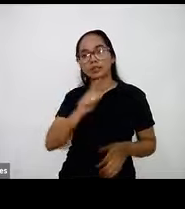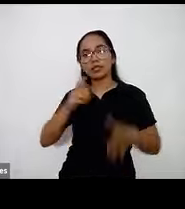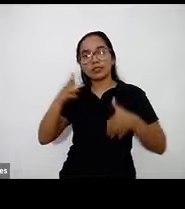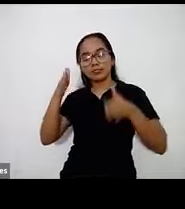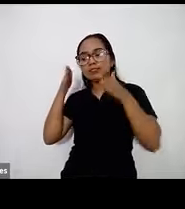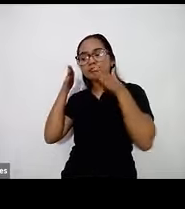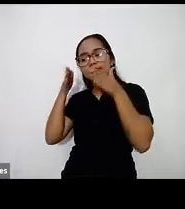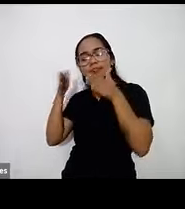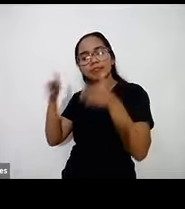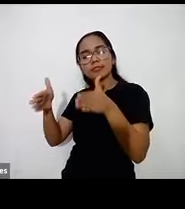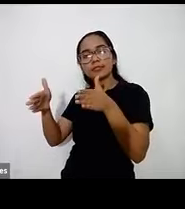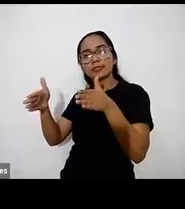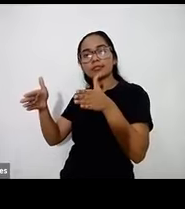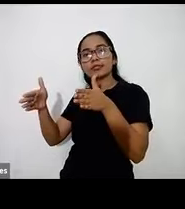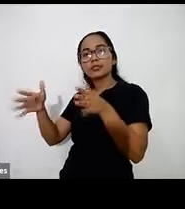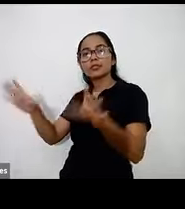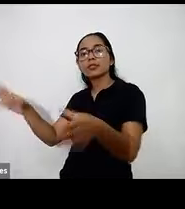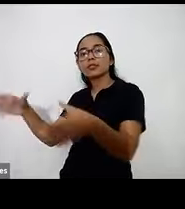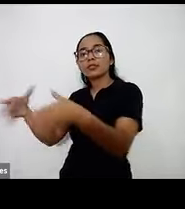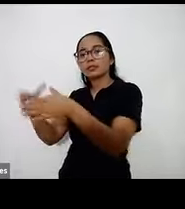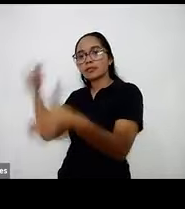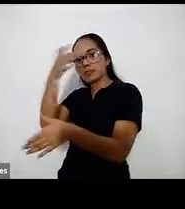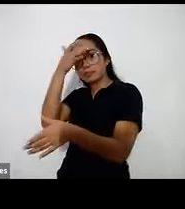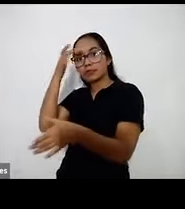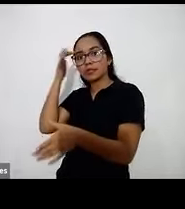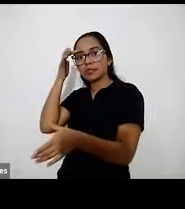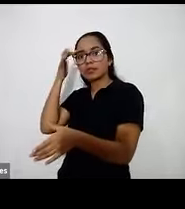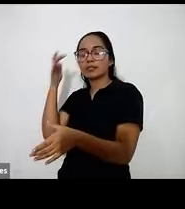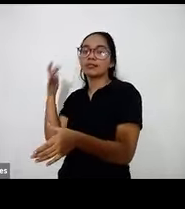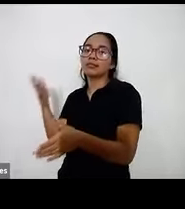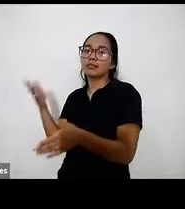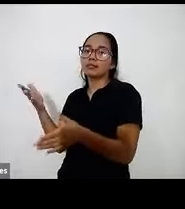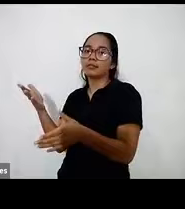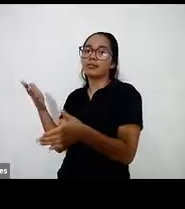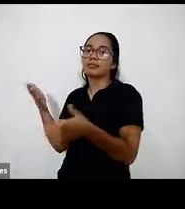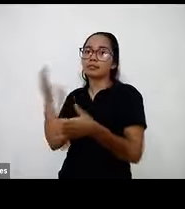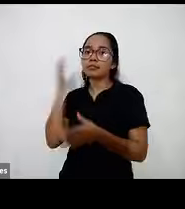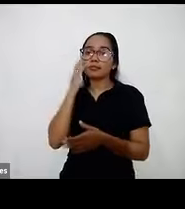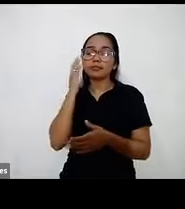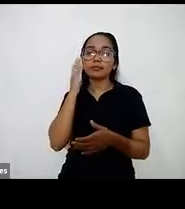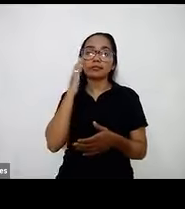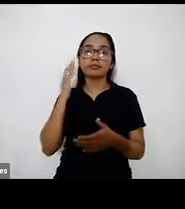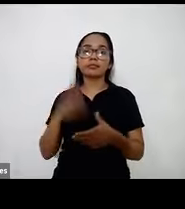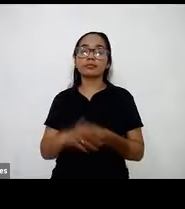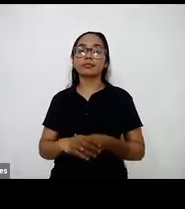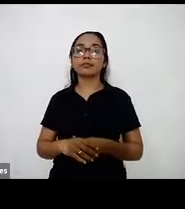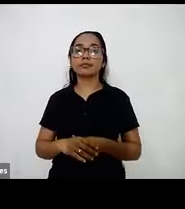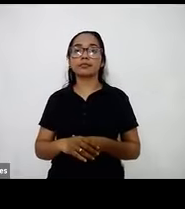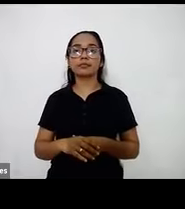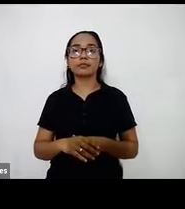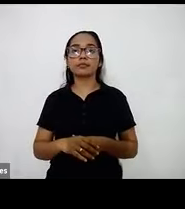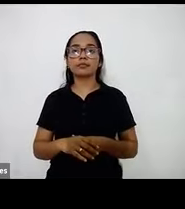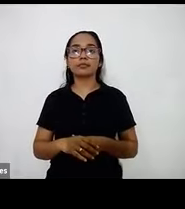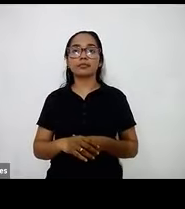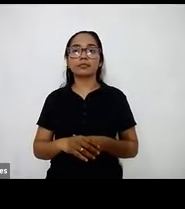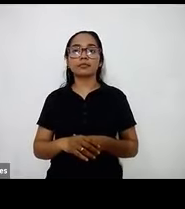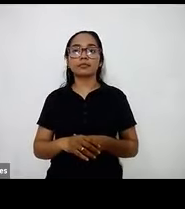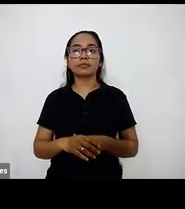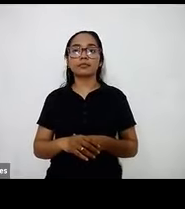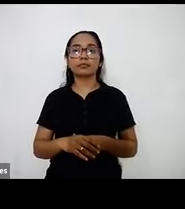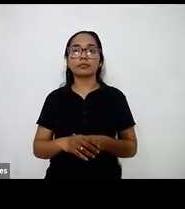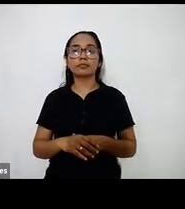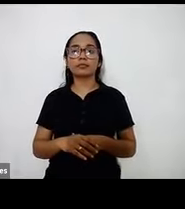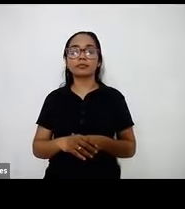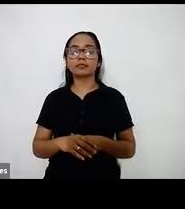só de serviço, mas de política. Isso não existe em Fortaleza, né? A gente já vem lutando há muitos anos para garantir esse processo